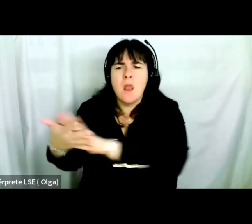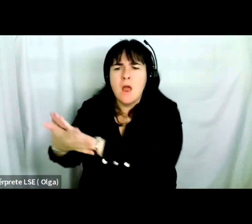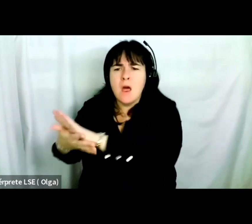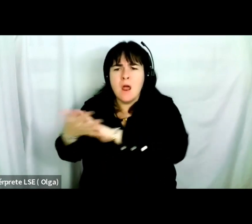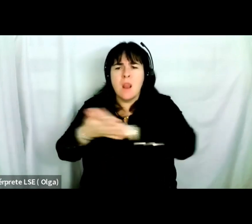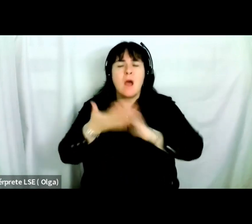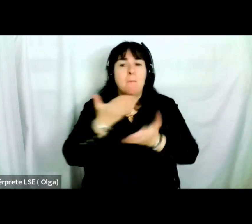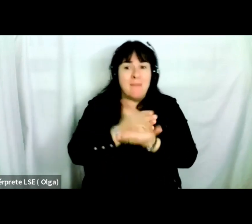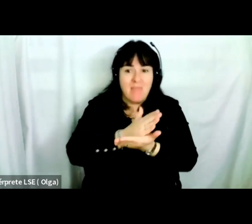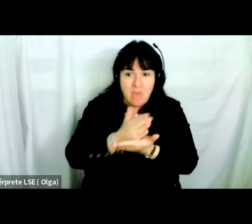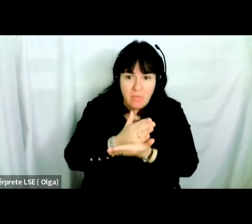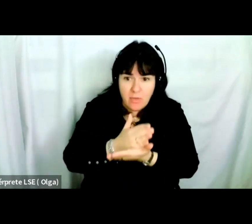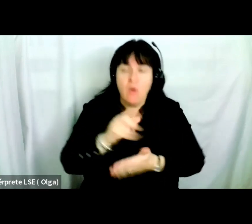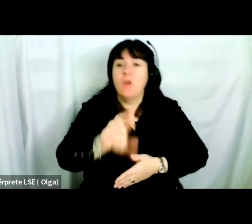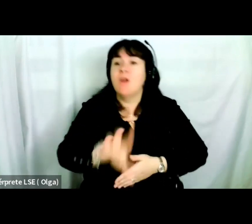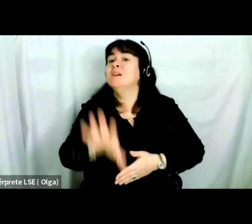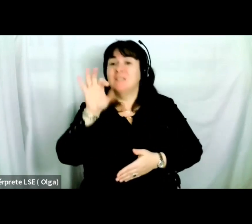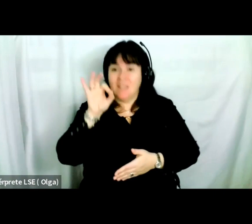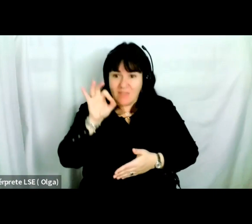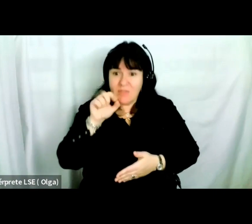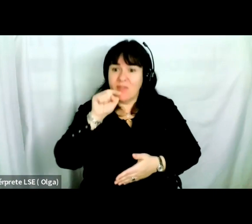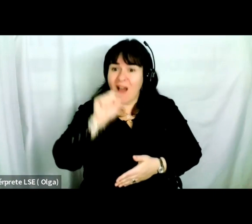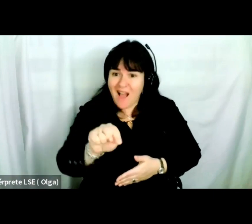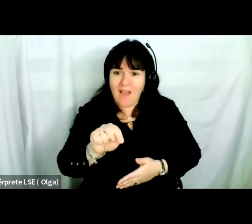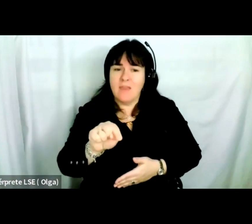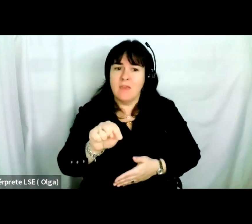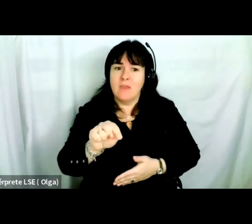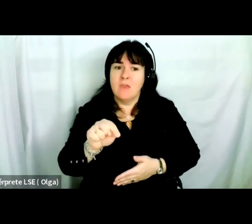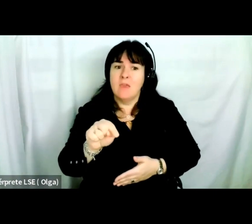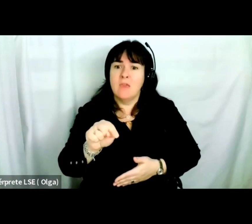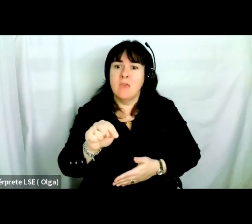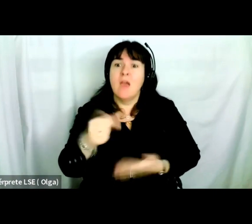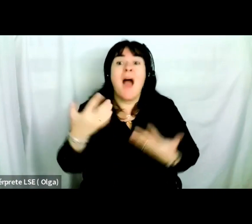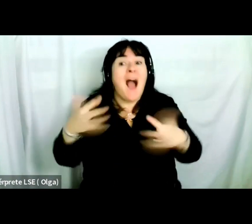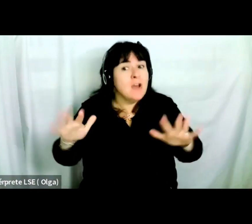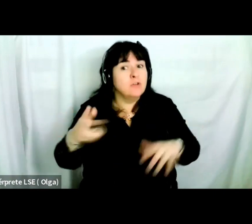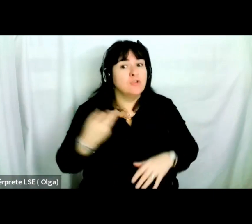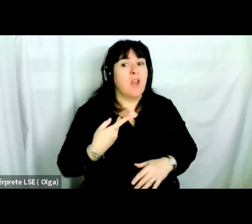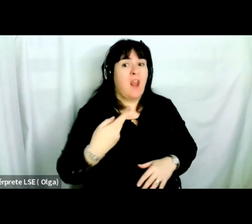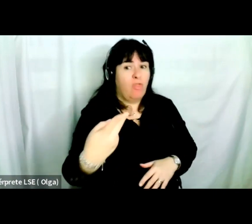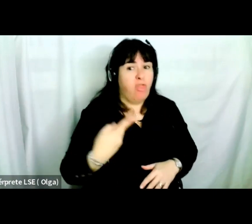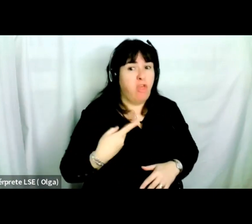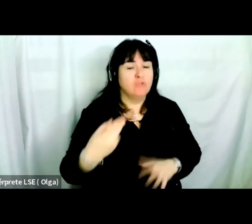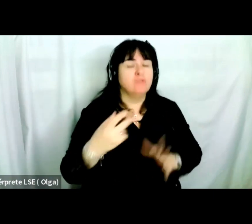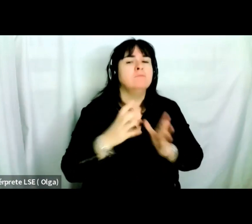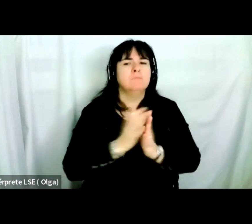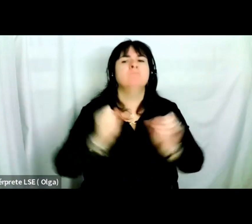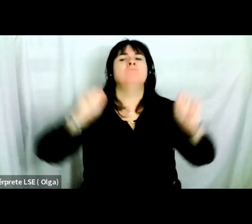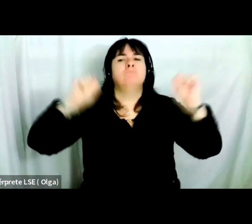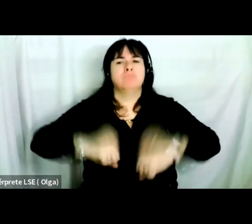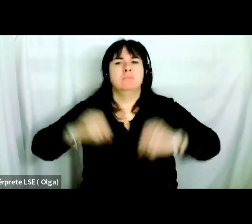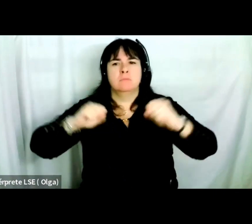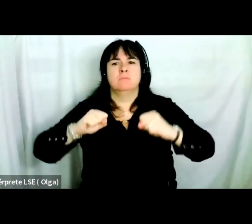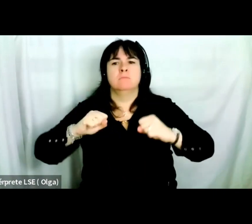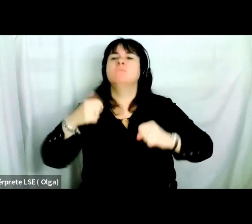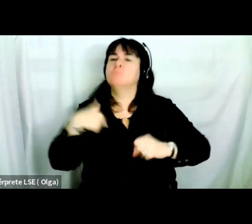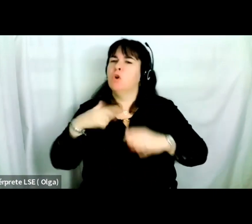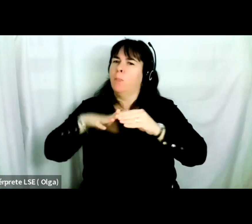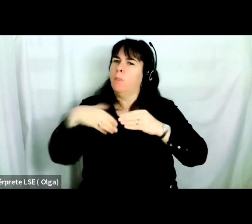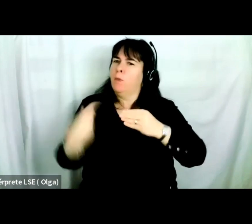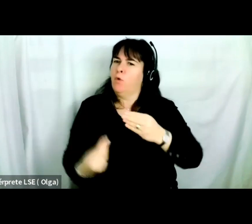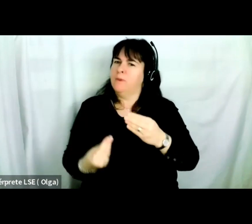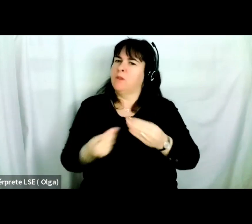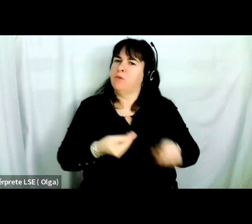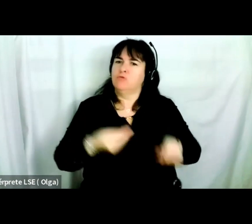decida en mediación, a no ser que haya acuerdo entre las partes para poder presentar documentación